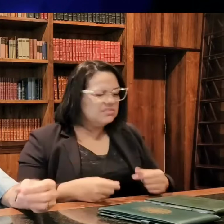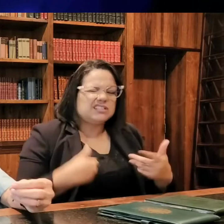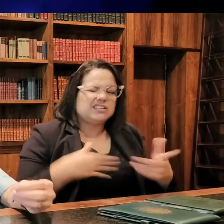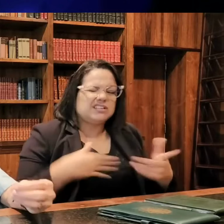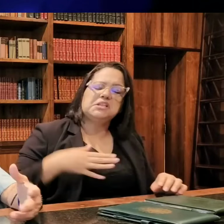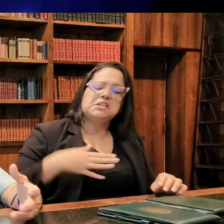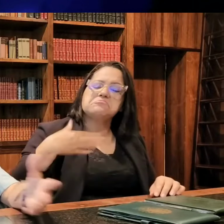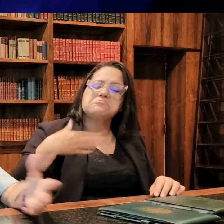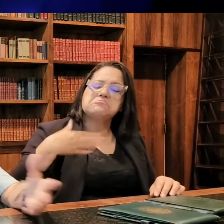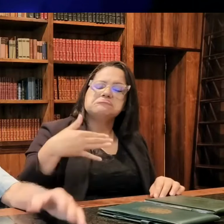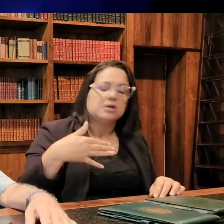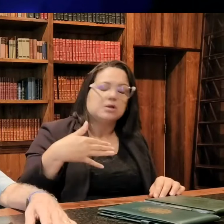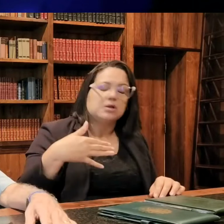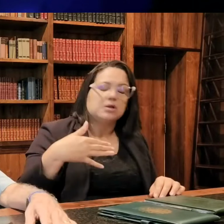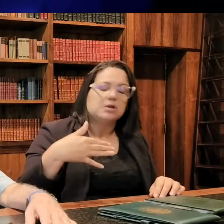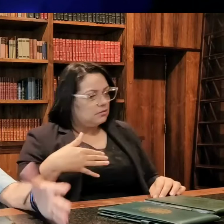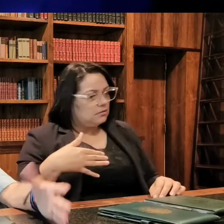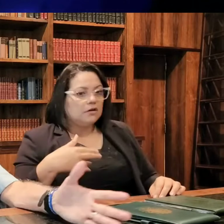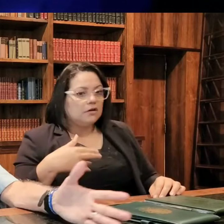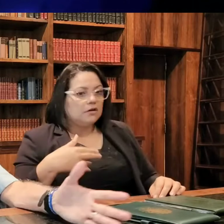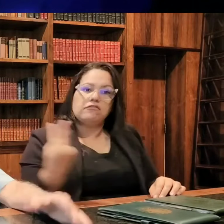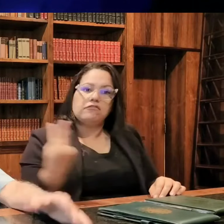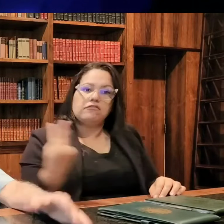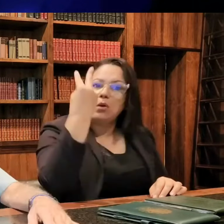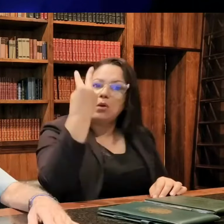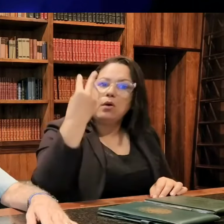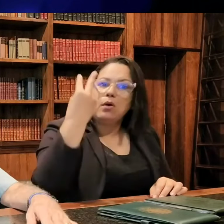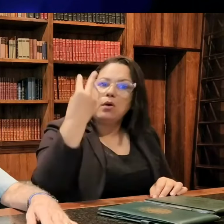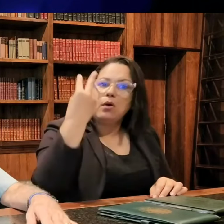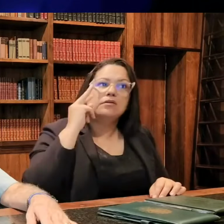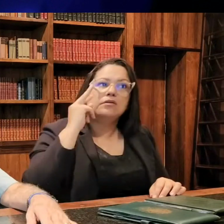uma funcionária de lá,